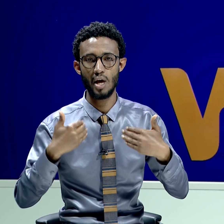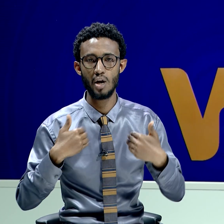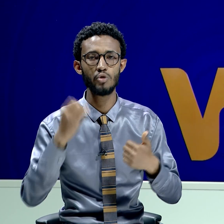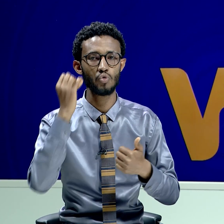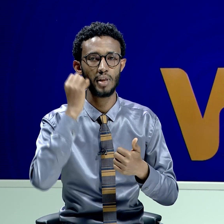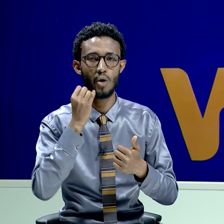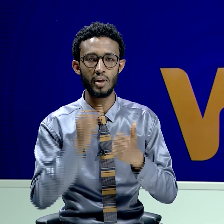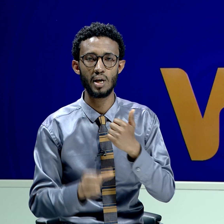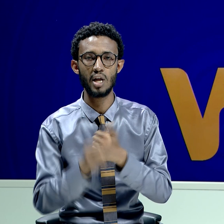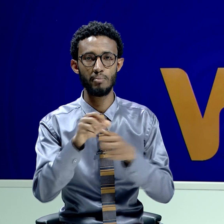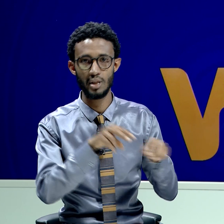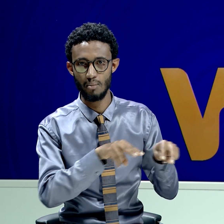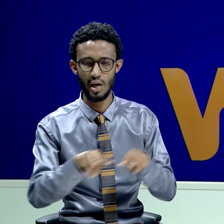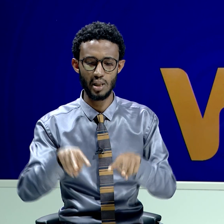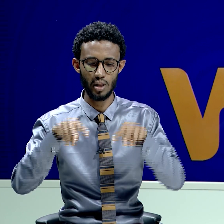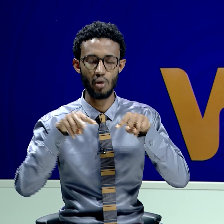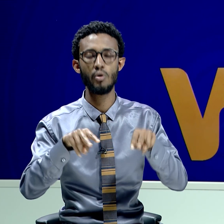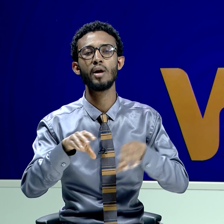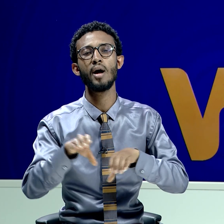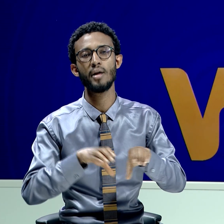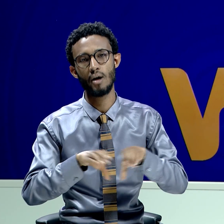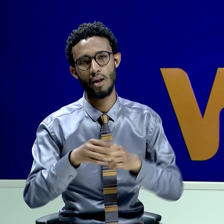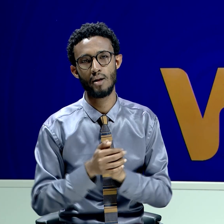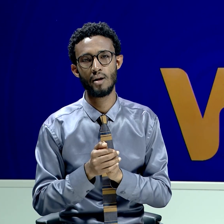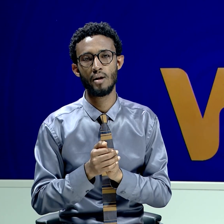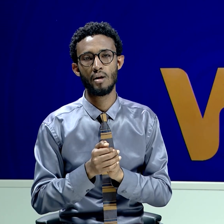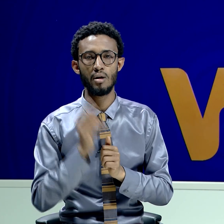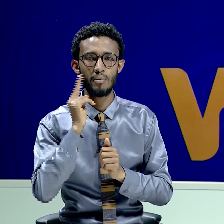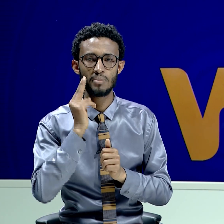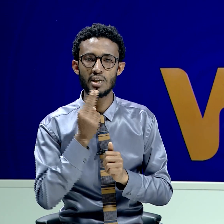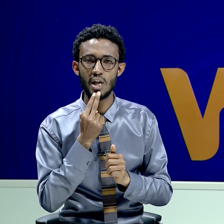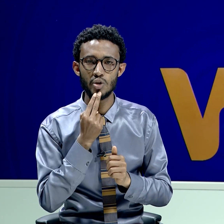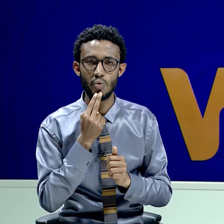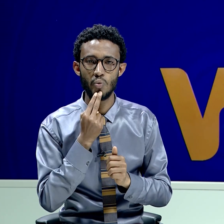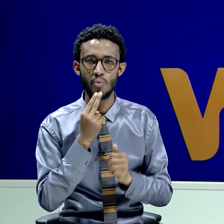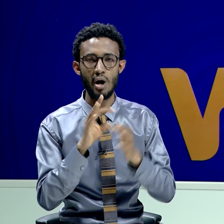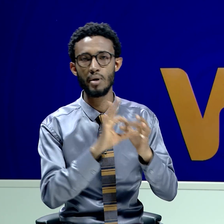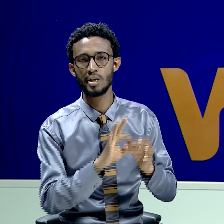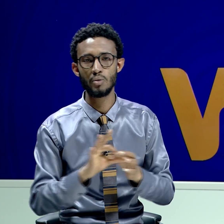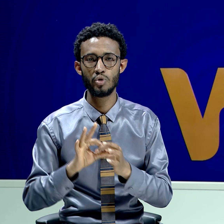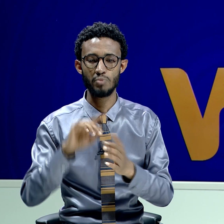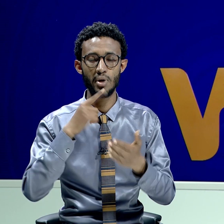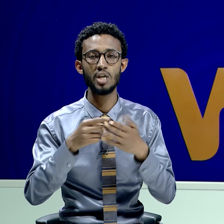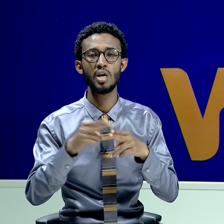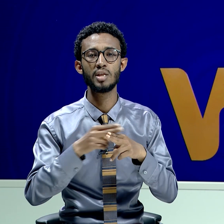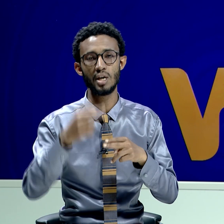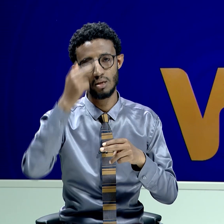ያለው ጾታ ወጥቃት በተመለከተ ተቆር ያደረጋል። መስባሰናችሁ ማበረሰቦች በመረጃ ጥረት